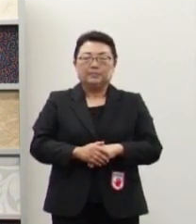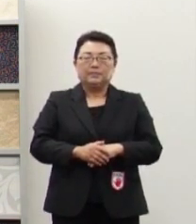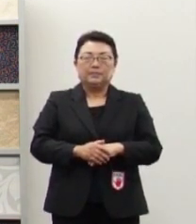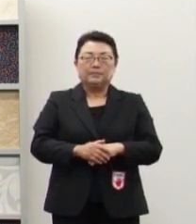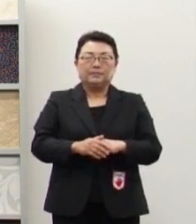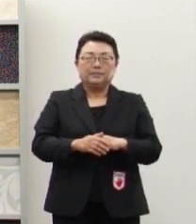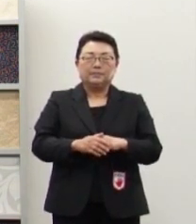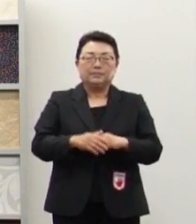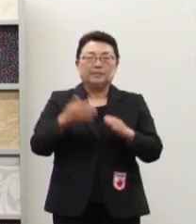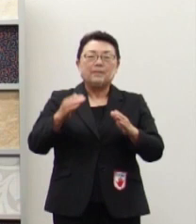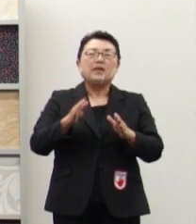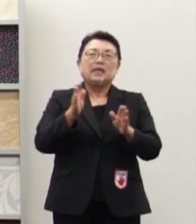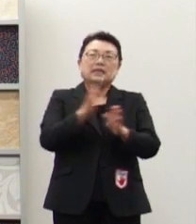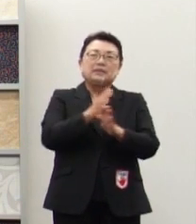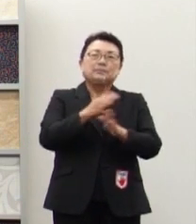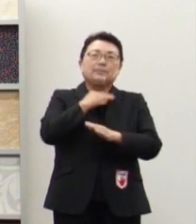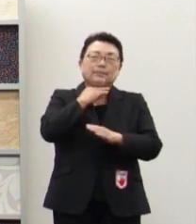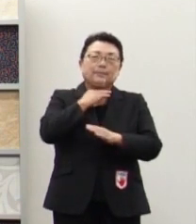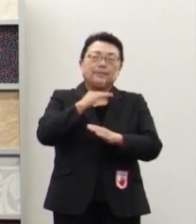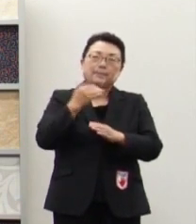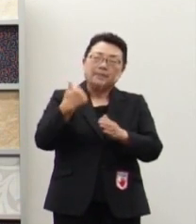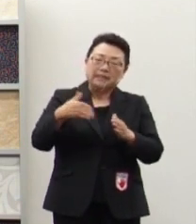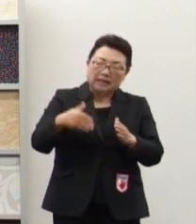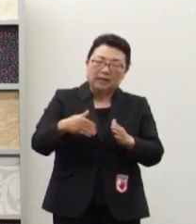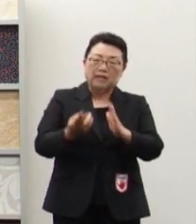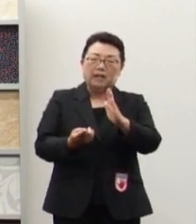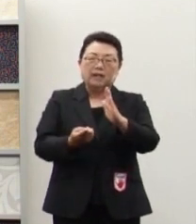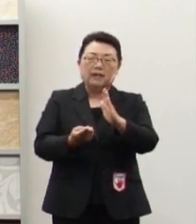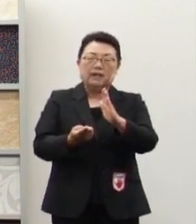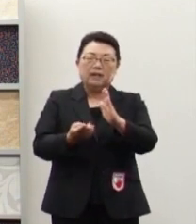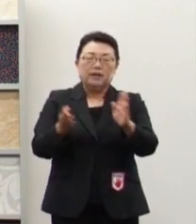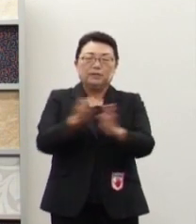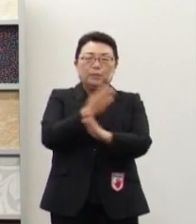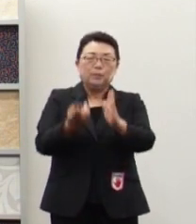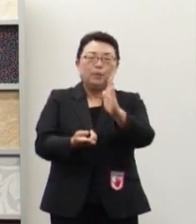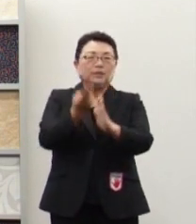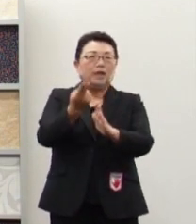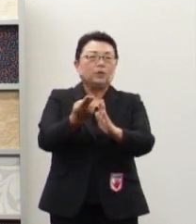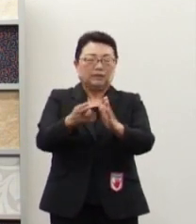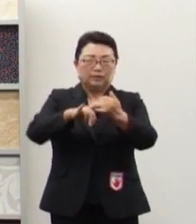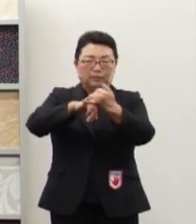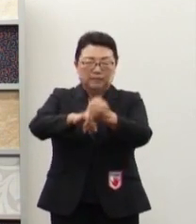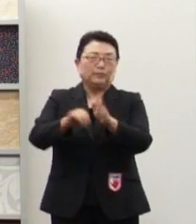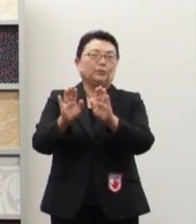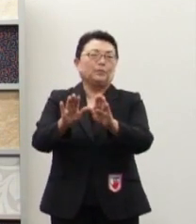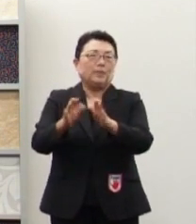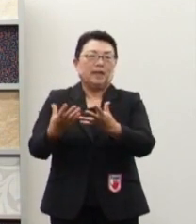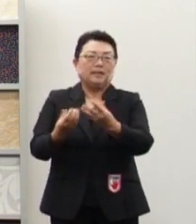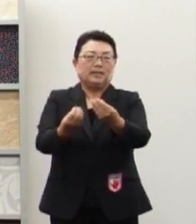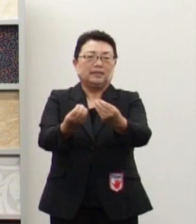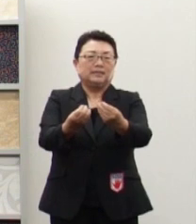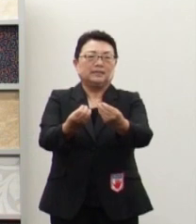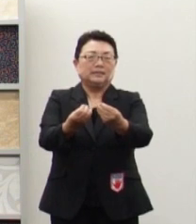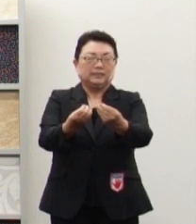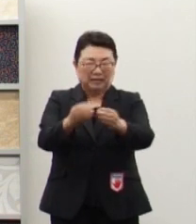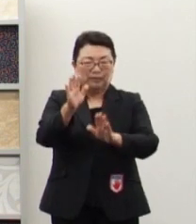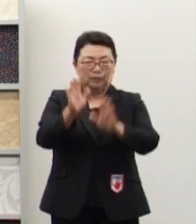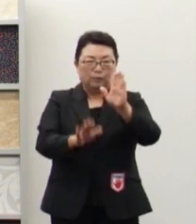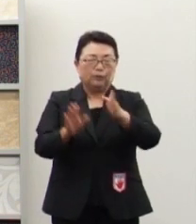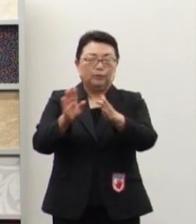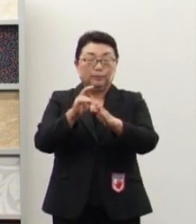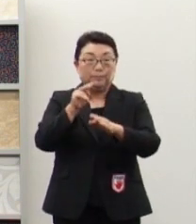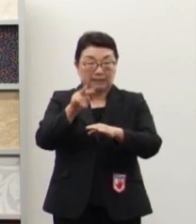まだここしばらくはですね、その宿泊療養施設の受け入れ能力というのは引き続き維持をした上で、もう少し状況を見極めてです